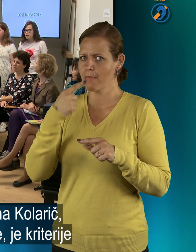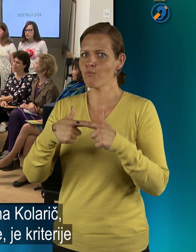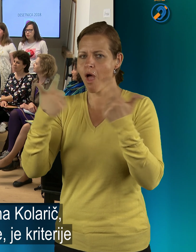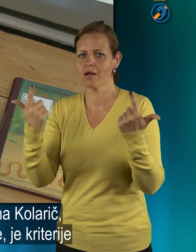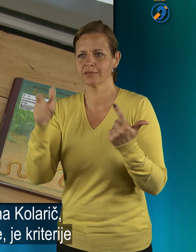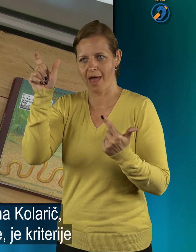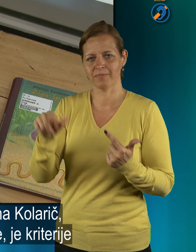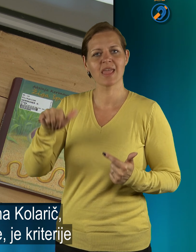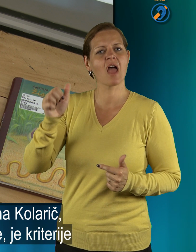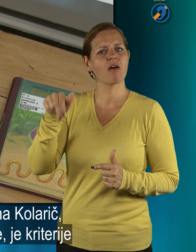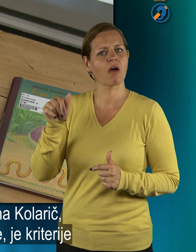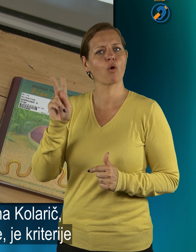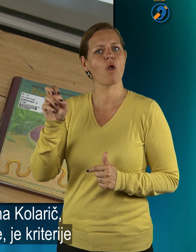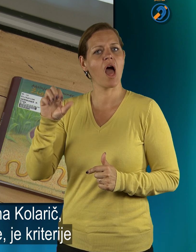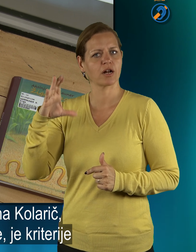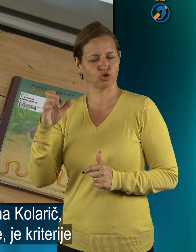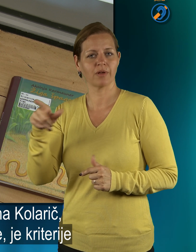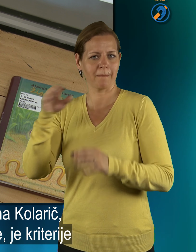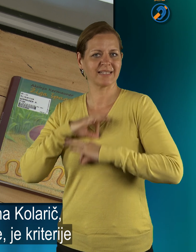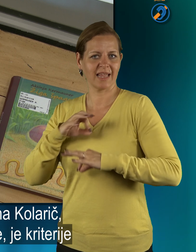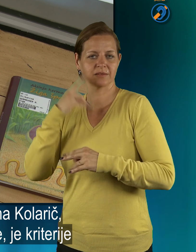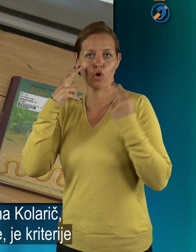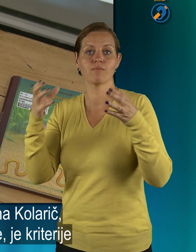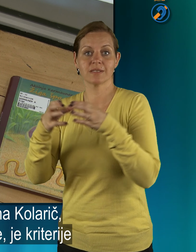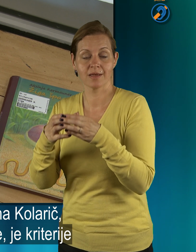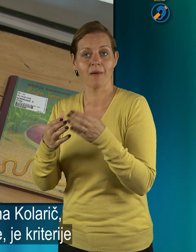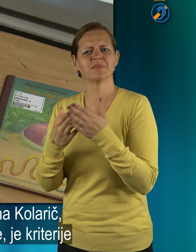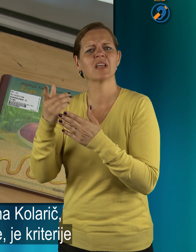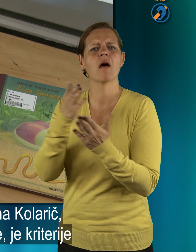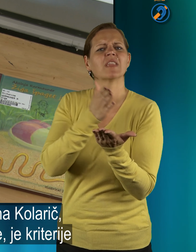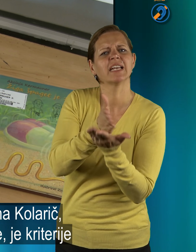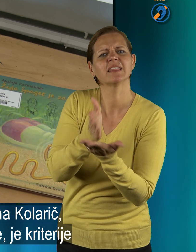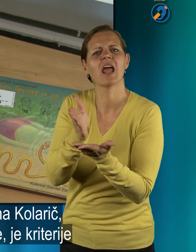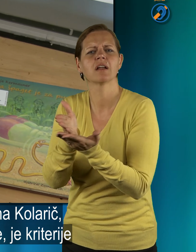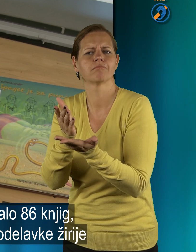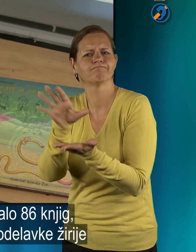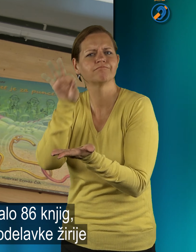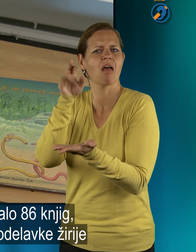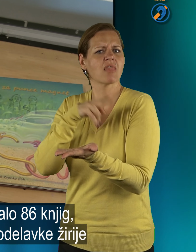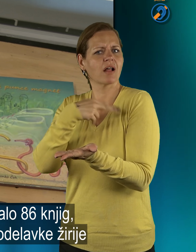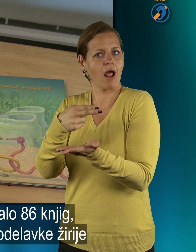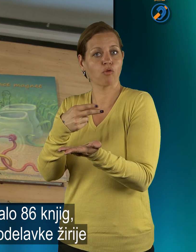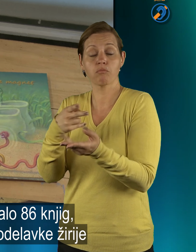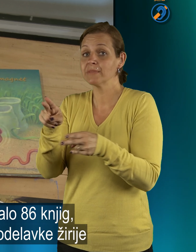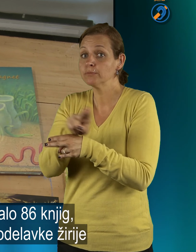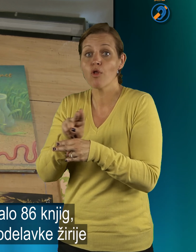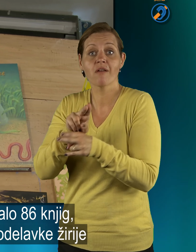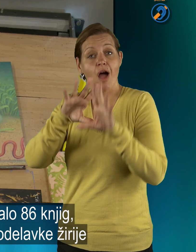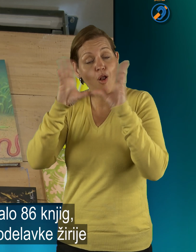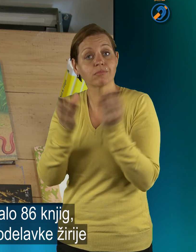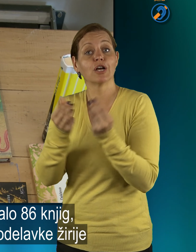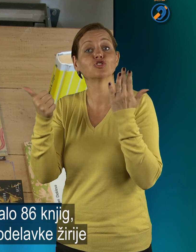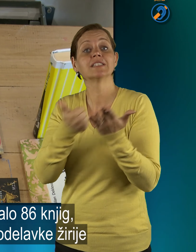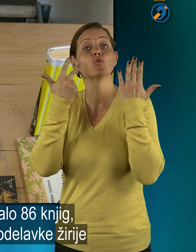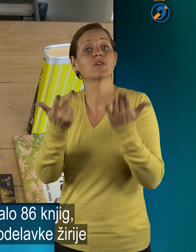Kot je pojasnila Jana Kolarič, predsednica komisije, je kriterije za nagrado izpolnjevalo 86 knjig. S pomočjo